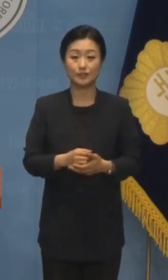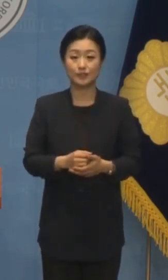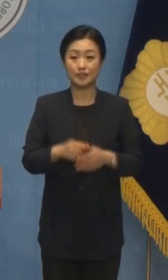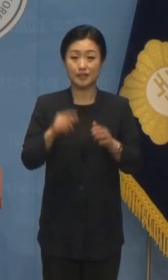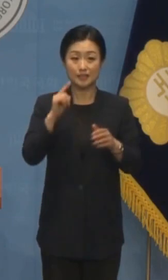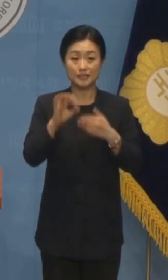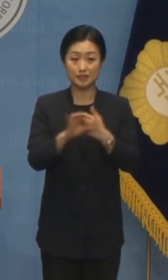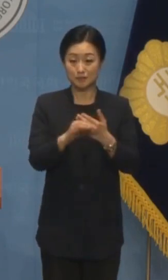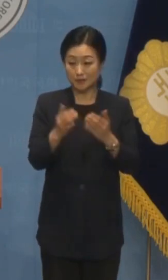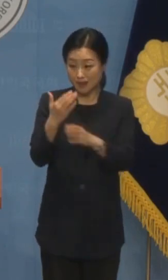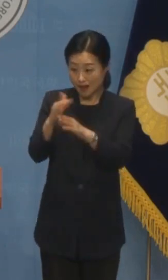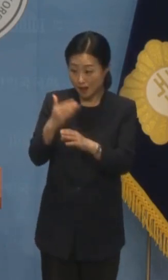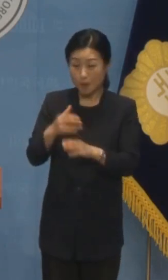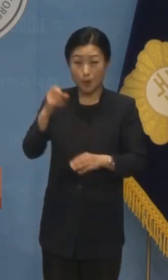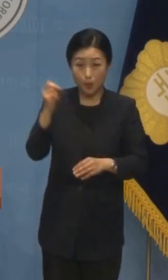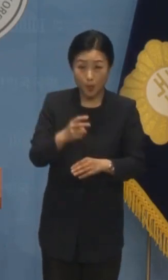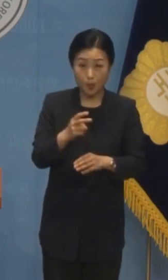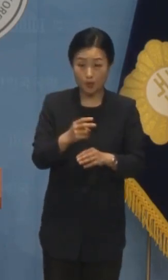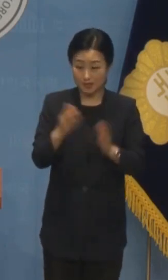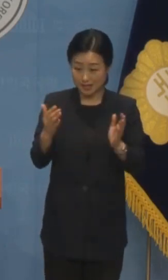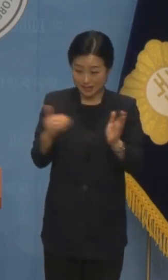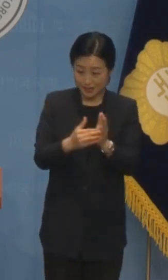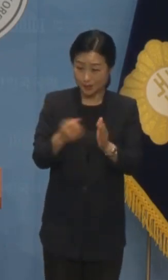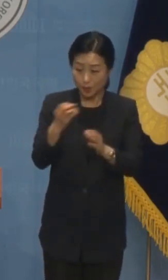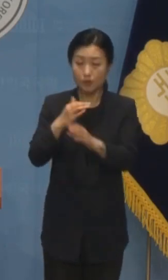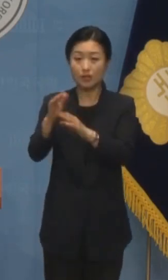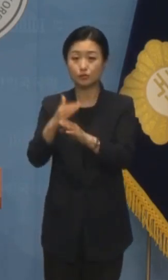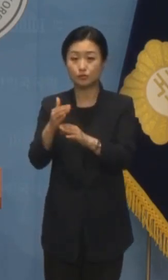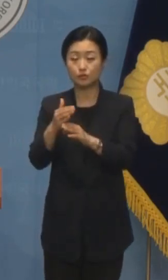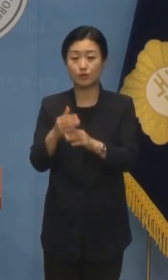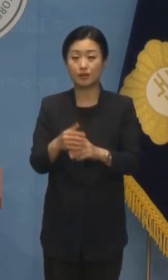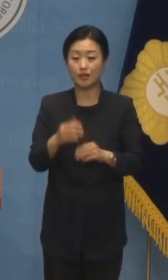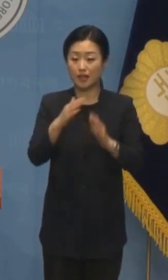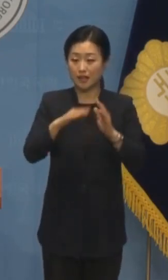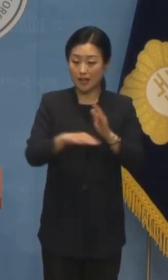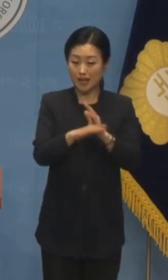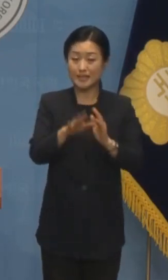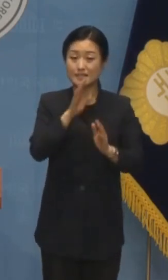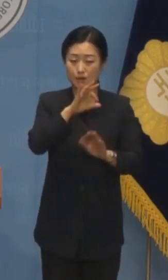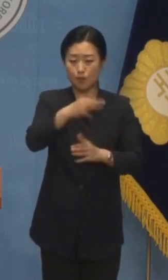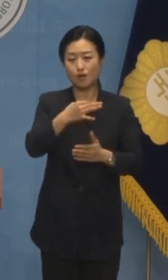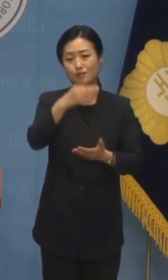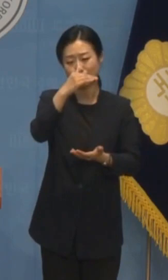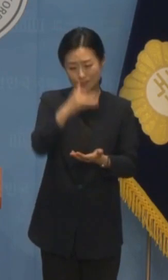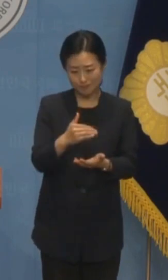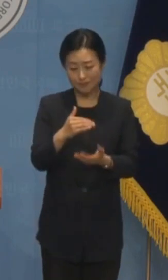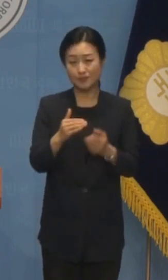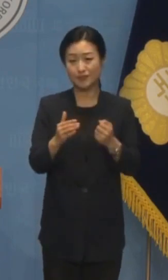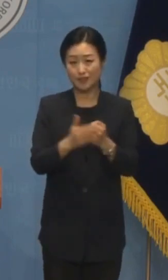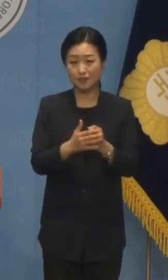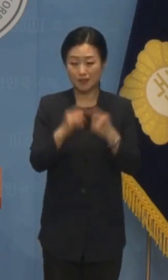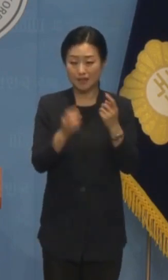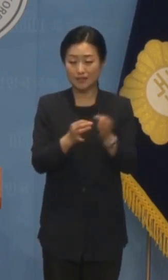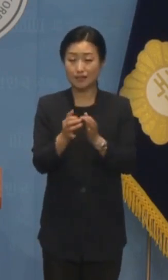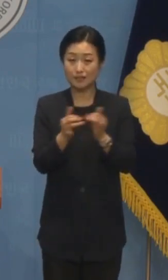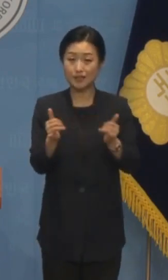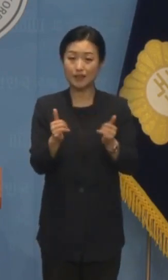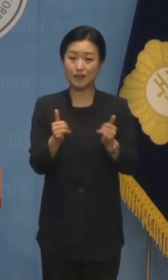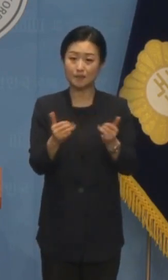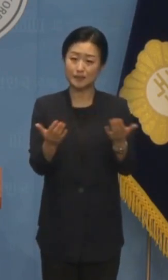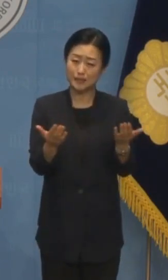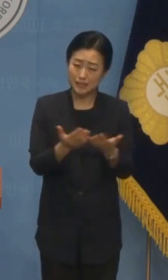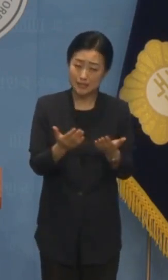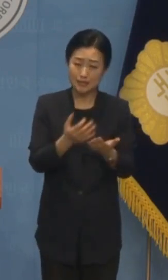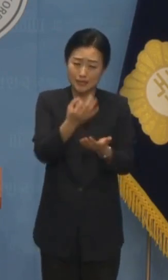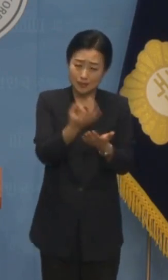돌아오면 대출 연장 이야기 또 나올 수밖에 없습니다. 결국엔 가계 실질소득 감소로 인해서 발생하는 자영업자들의 영업 환경을